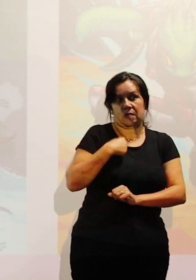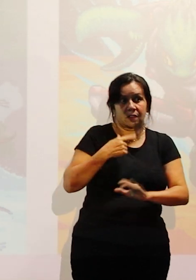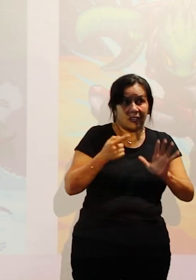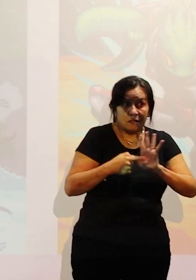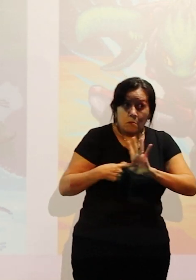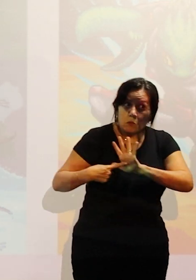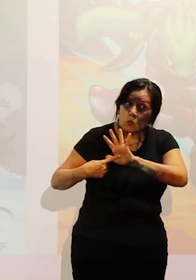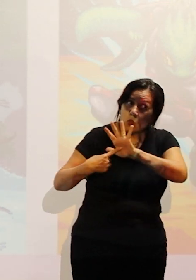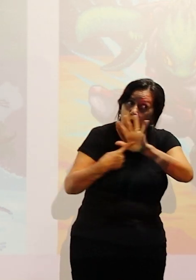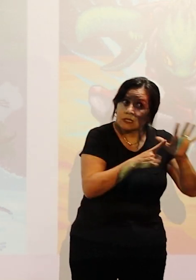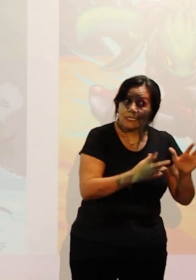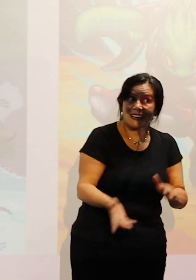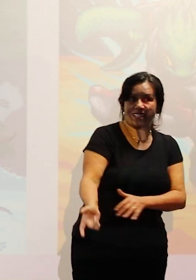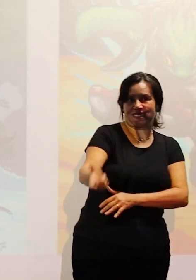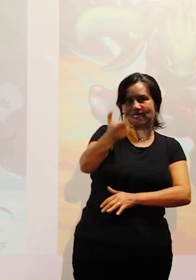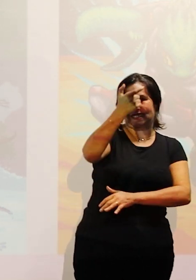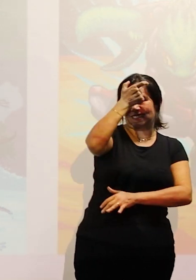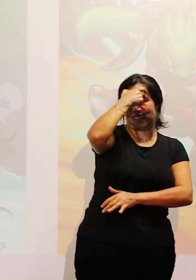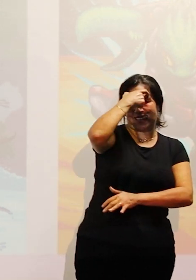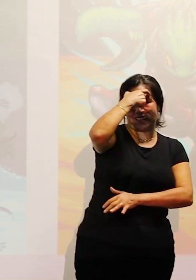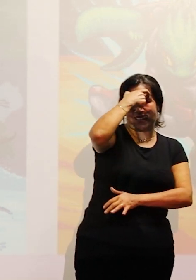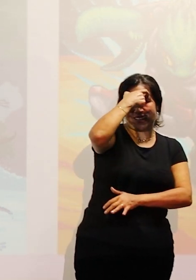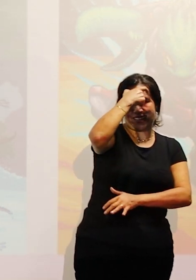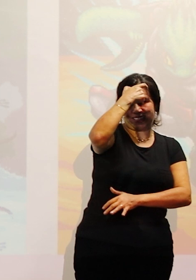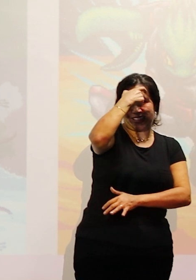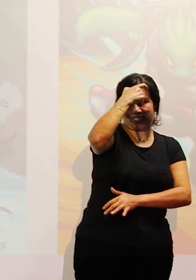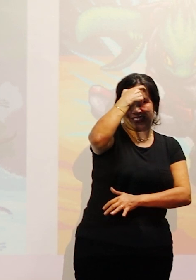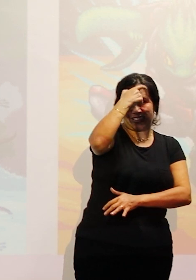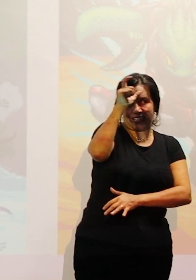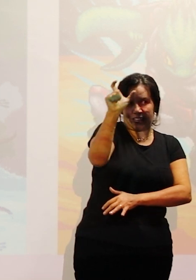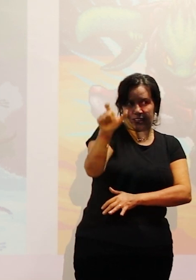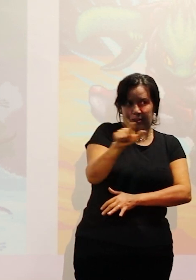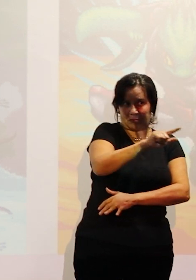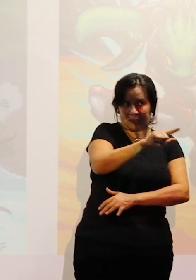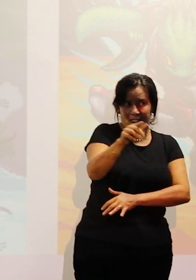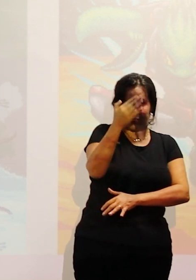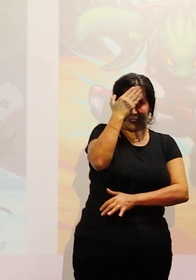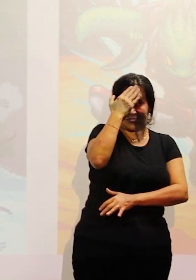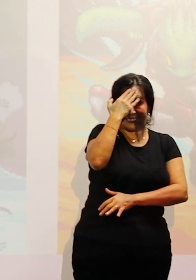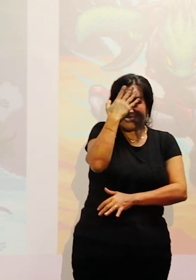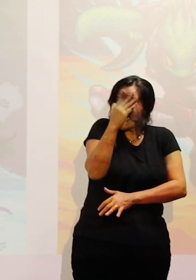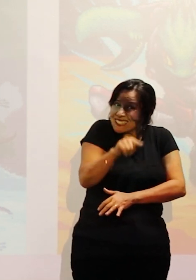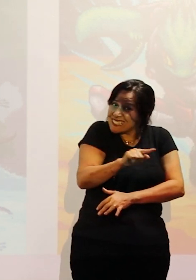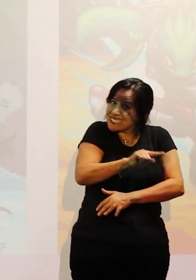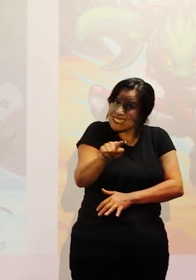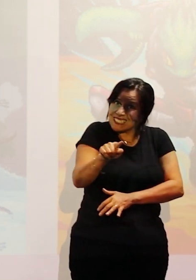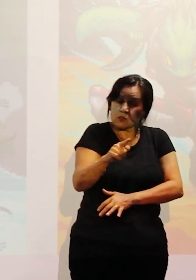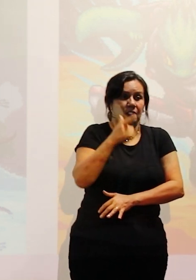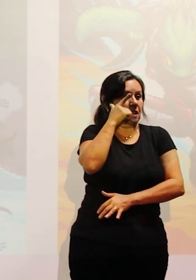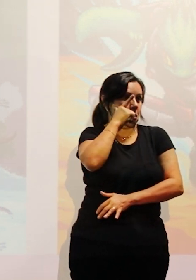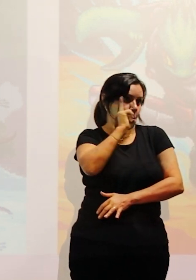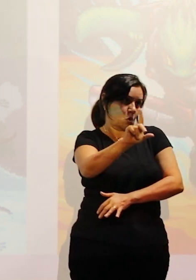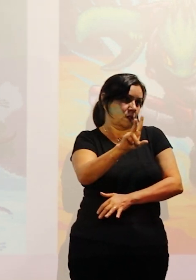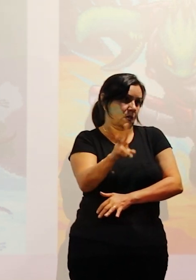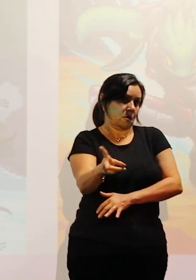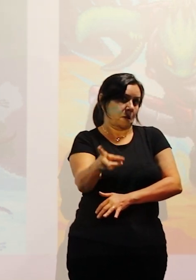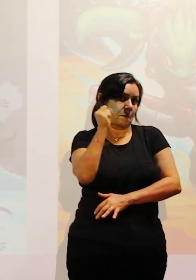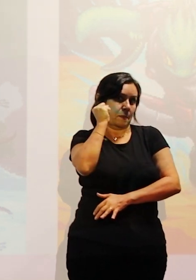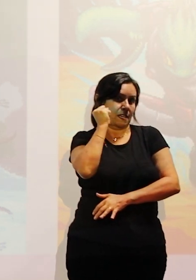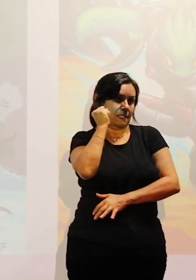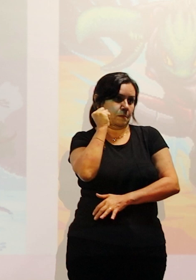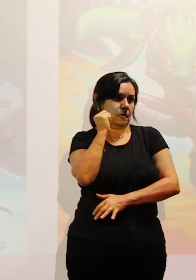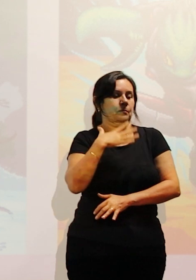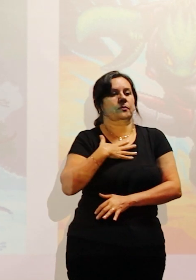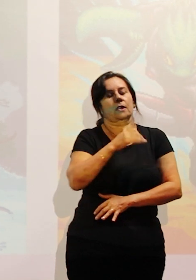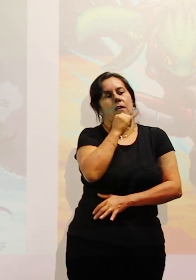direto no inconsciente de quem está olhando, caso a pessoa consiga reconhecer aquilo. Então, a pessoa reconheceu uma expressão de pessoa